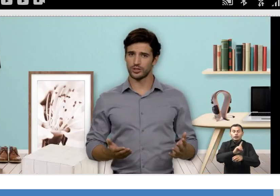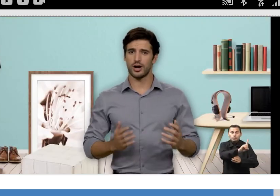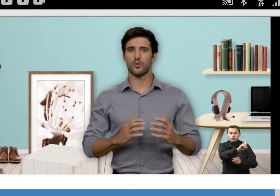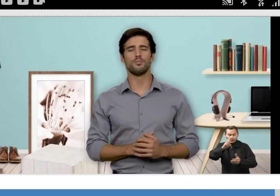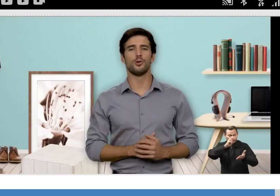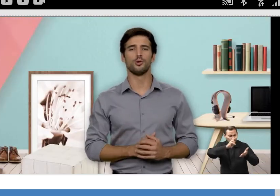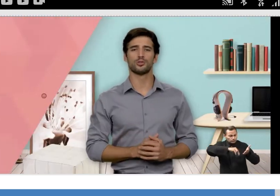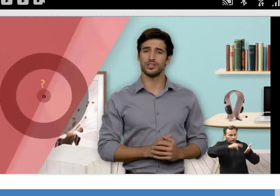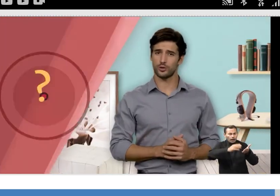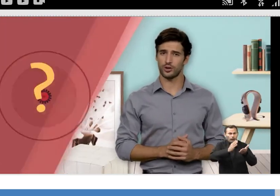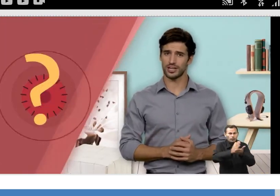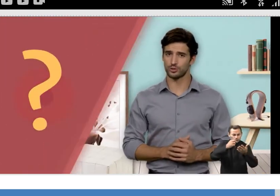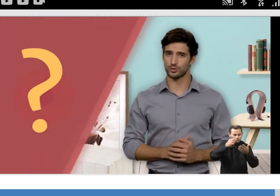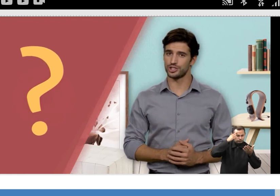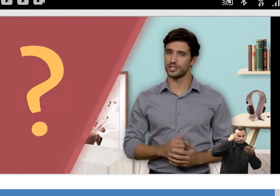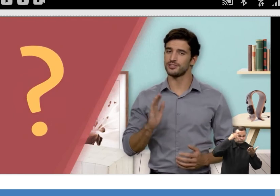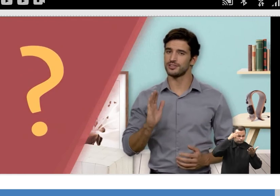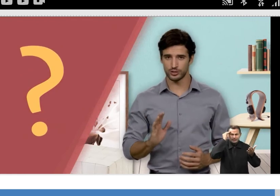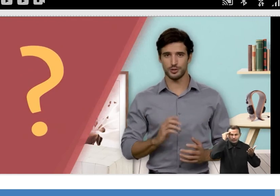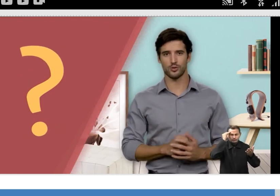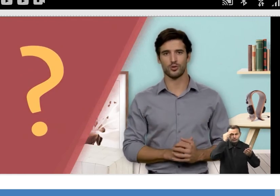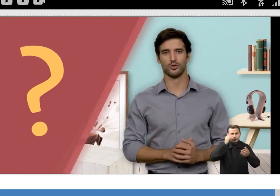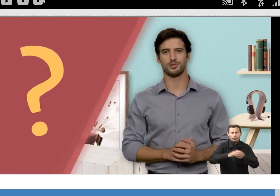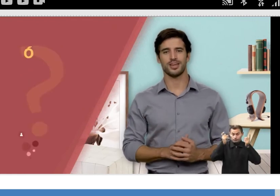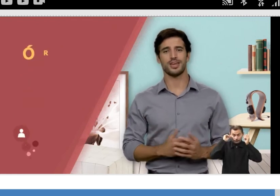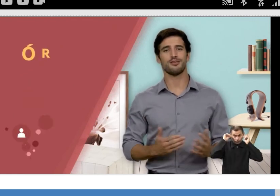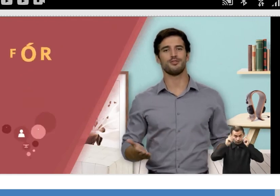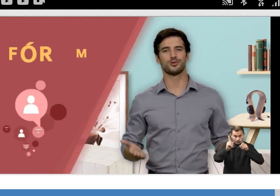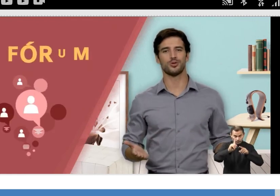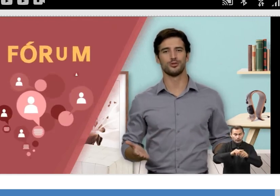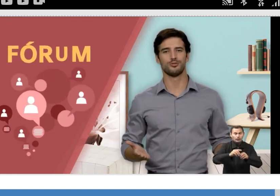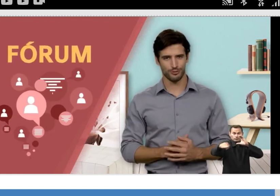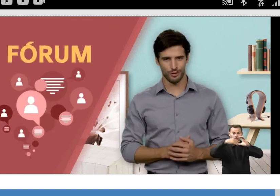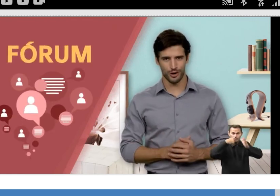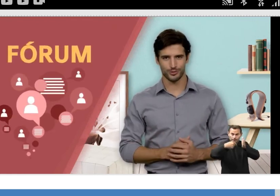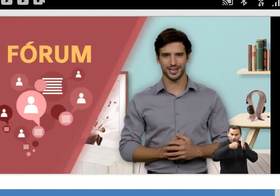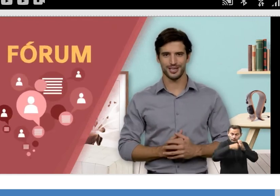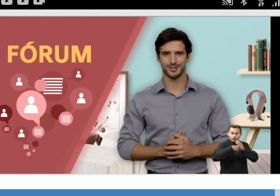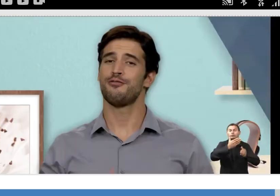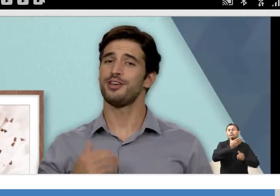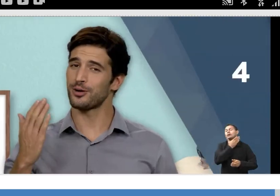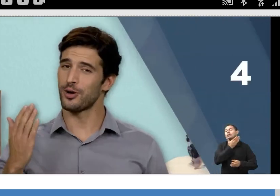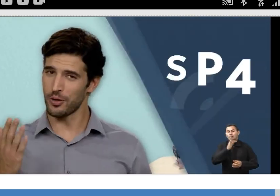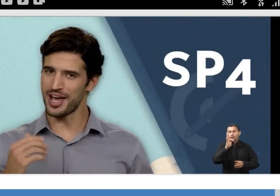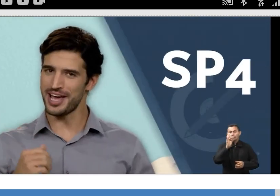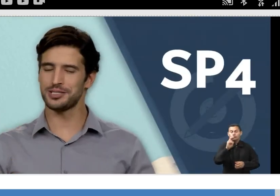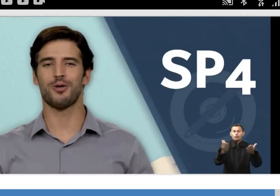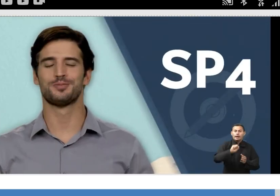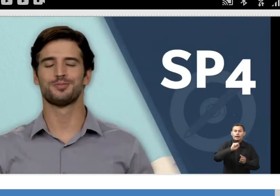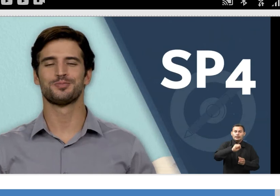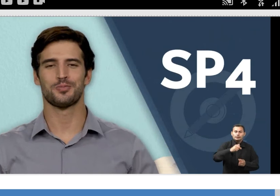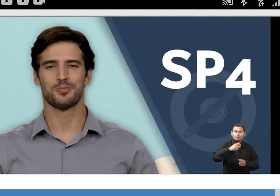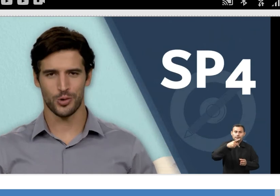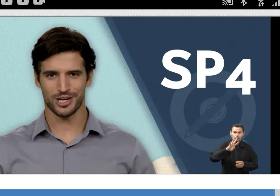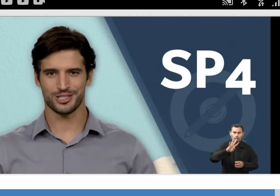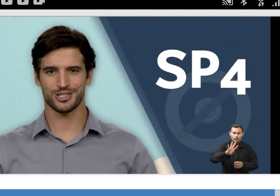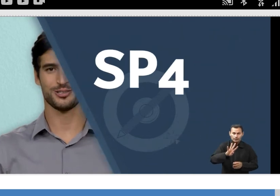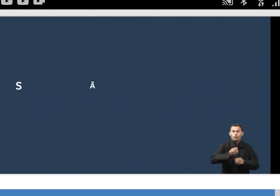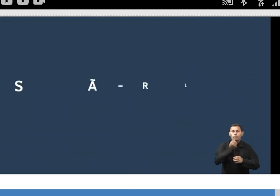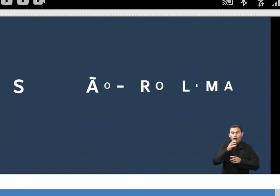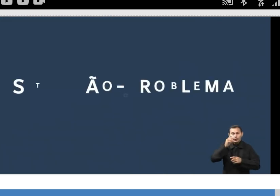sua leitura algum ponto de interrogação surgir, não se preocupe. Envie sua dúvida no fórum, ok? Fique agora com a SP4.